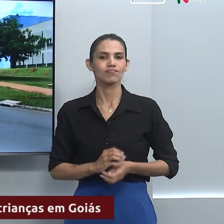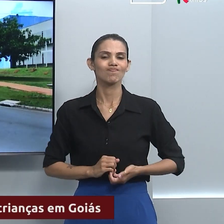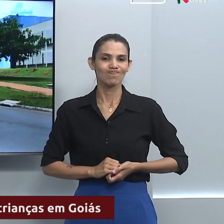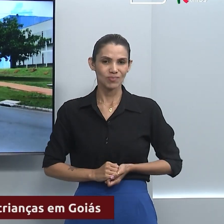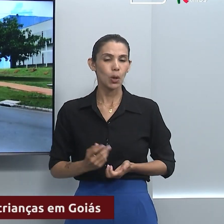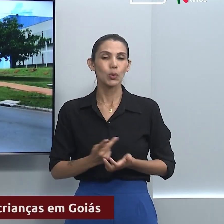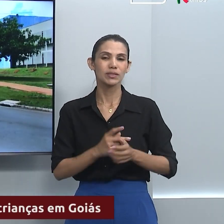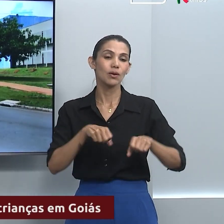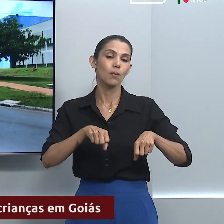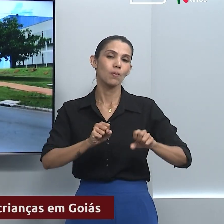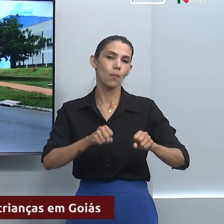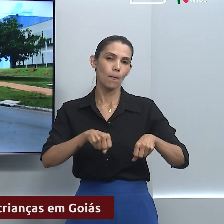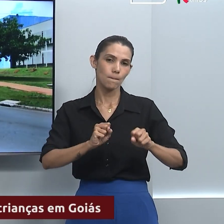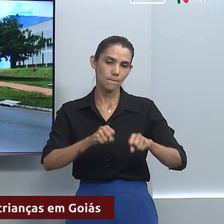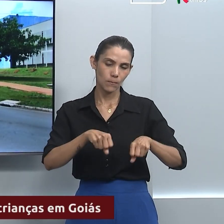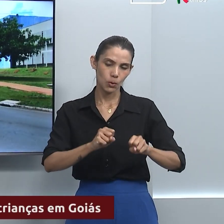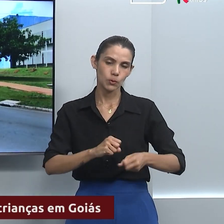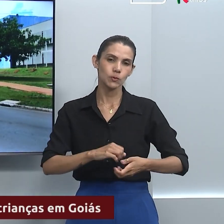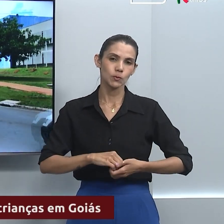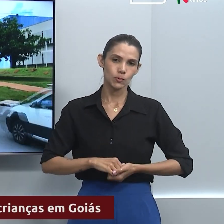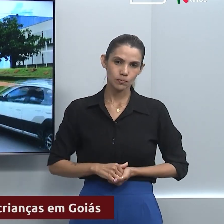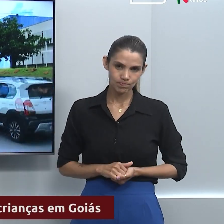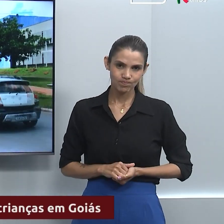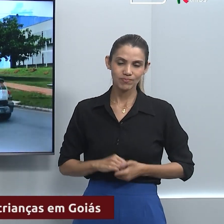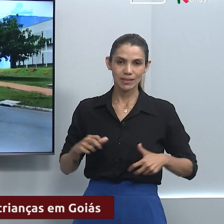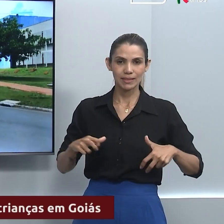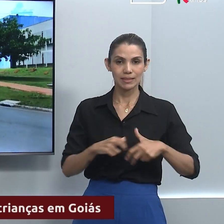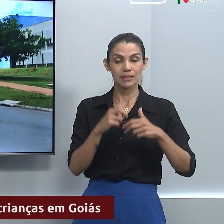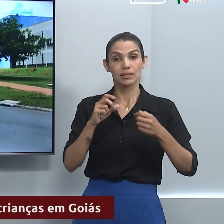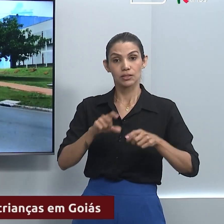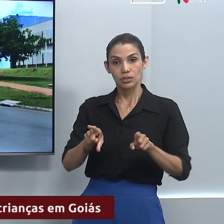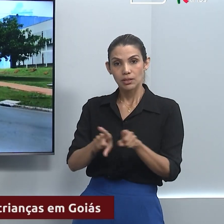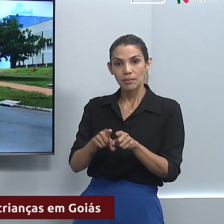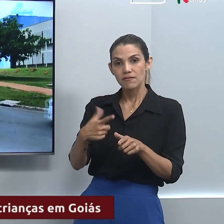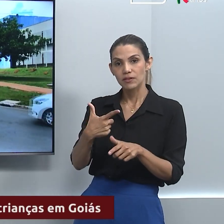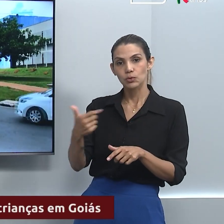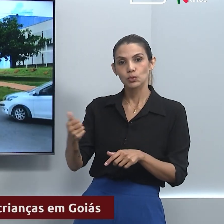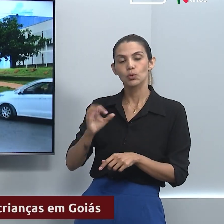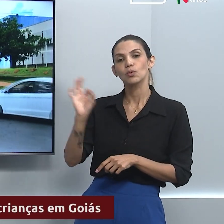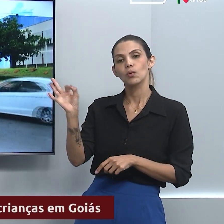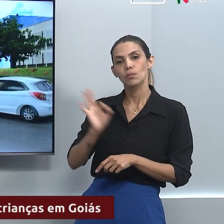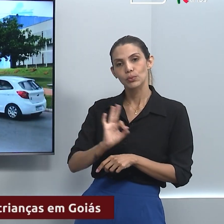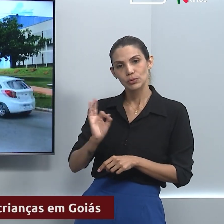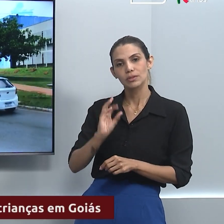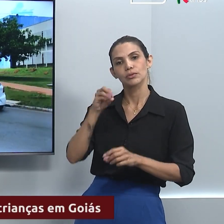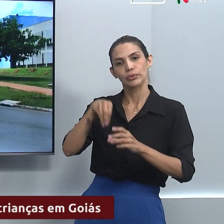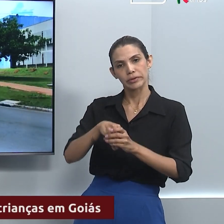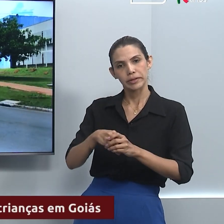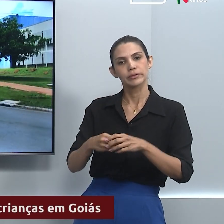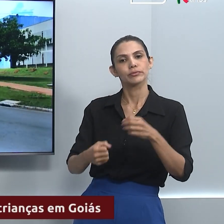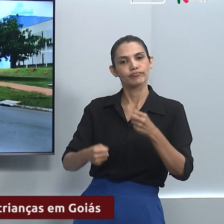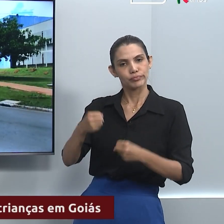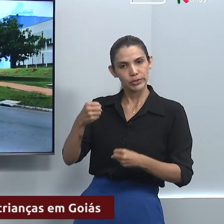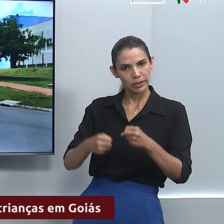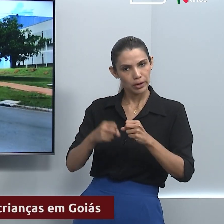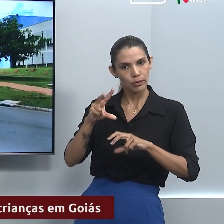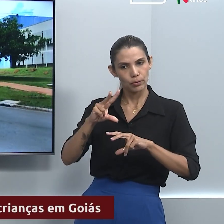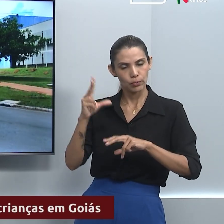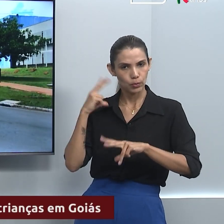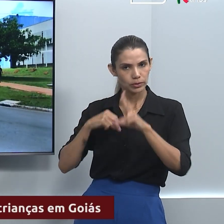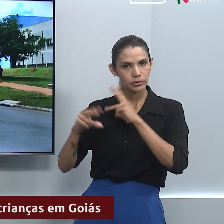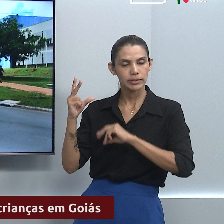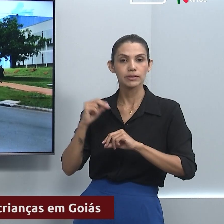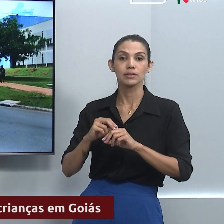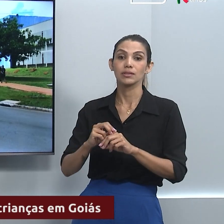de motocicleta. Por outro lado, 21% dos acidentes foram com carros, sendo os